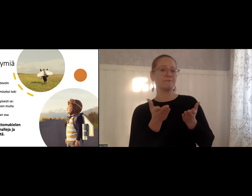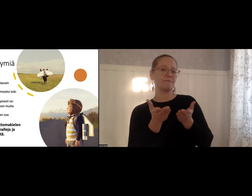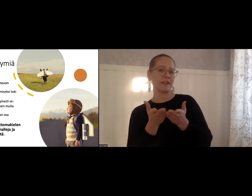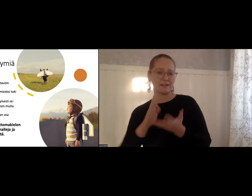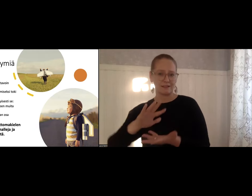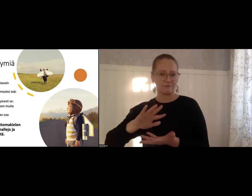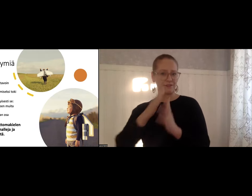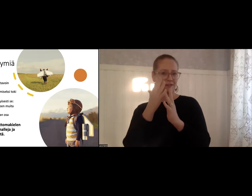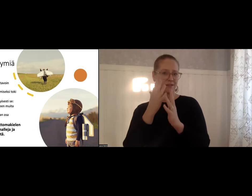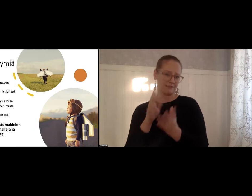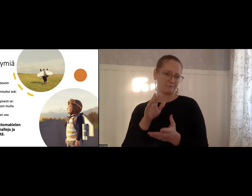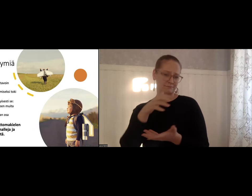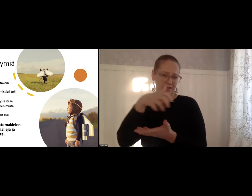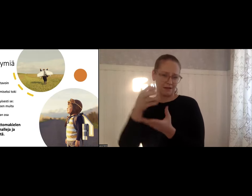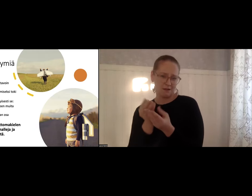ollut.